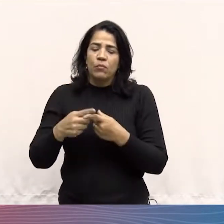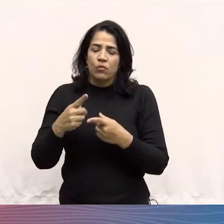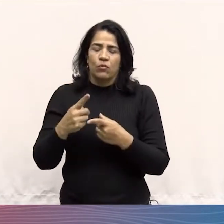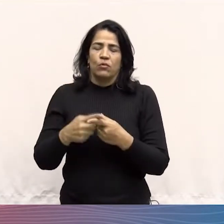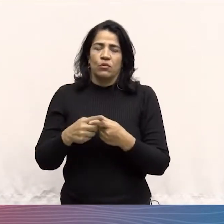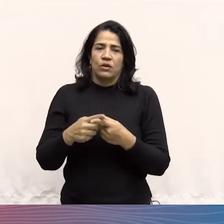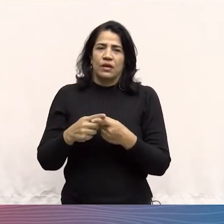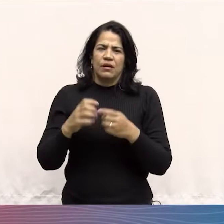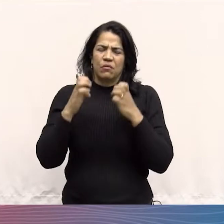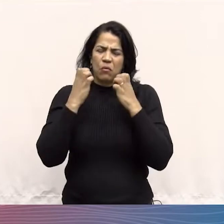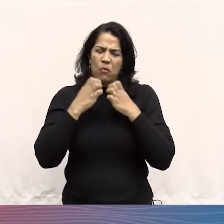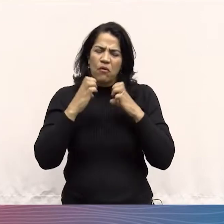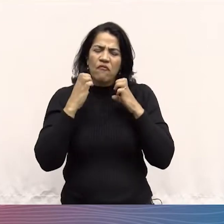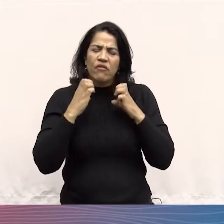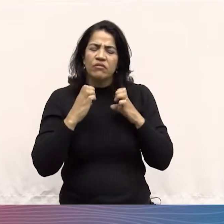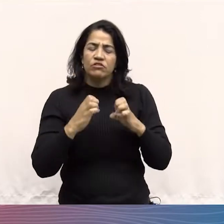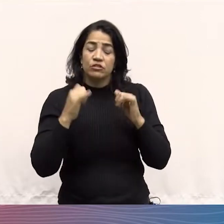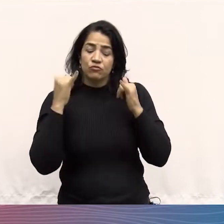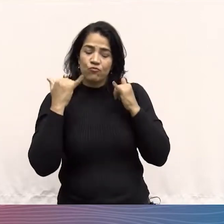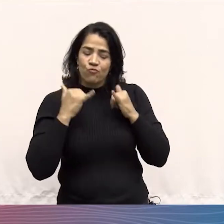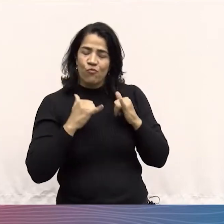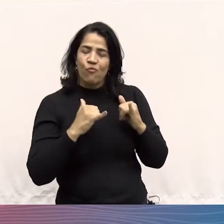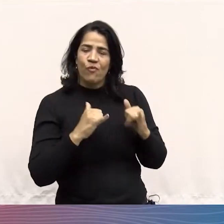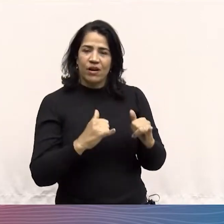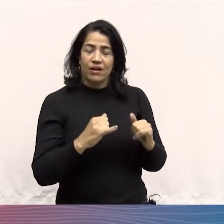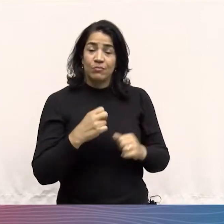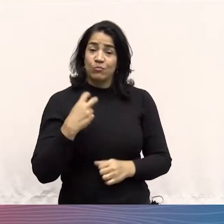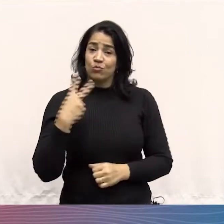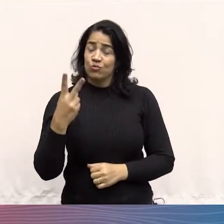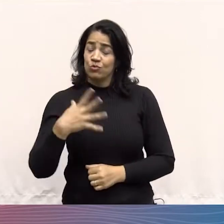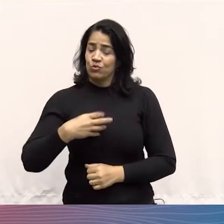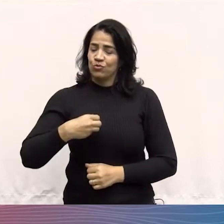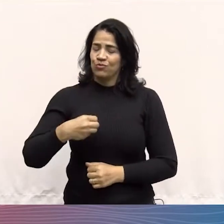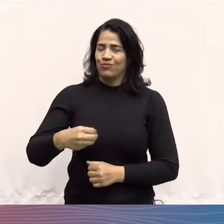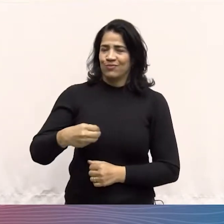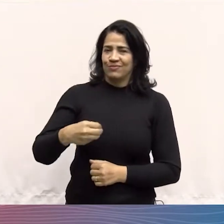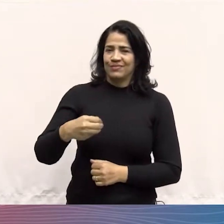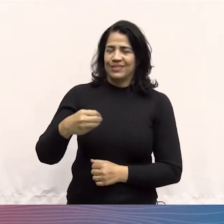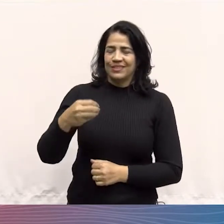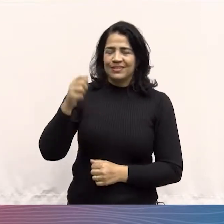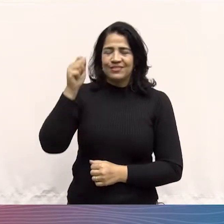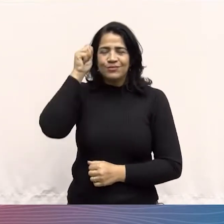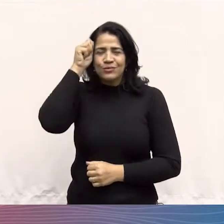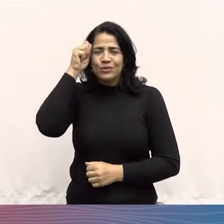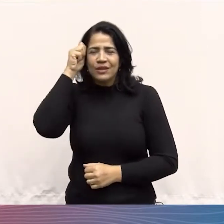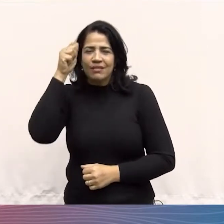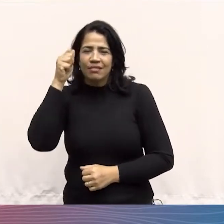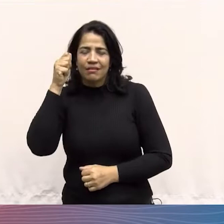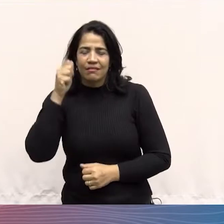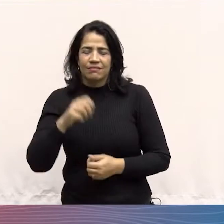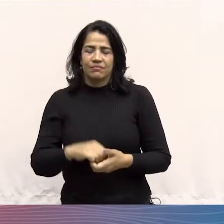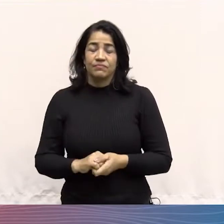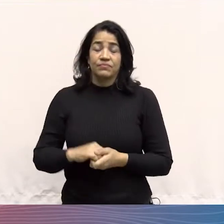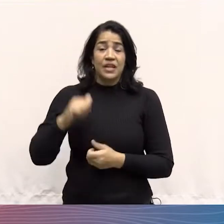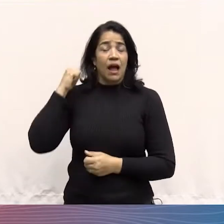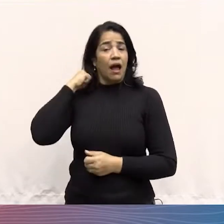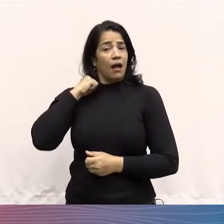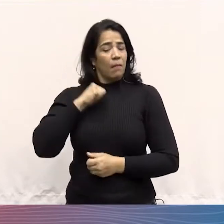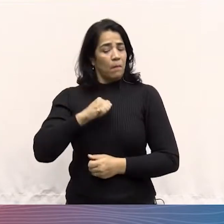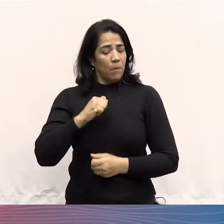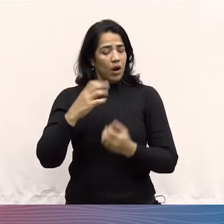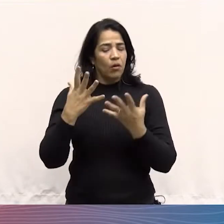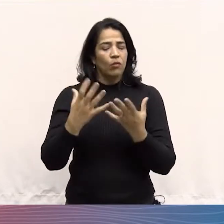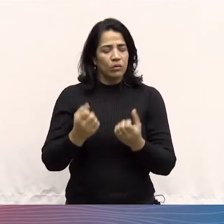filhos. Só que Abel ouviu essa palavra e o Caim, por sua vez, não ouviu.